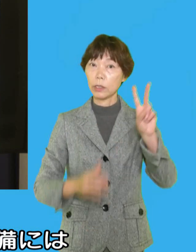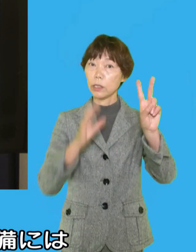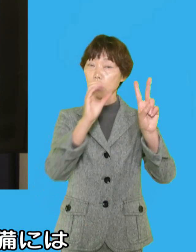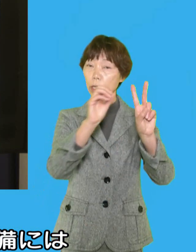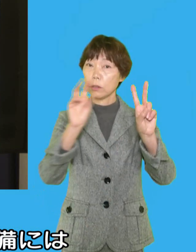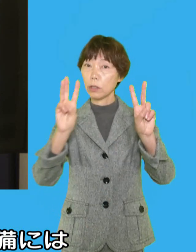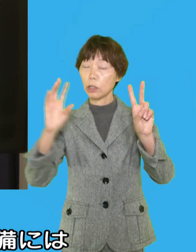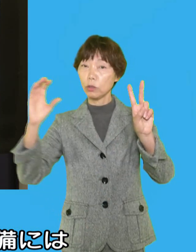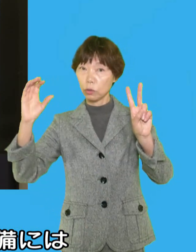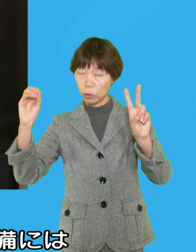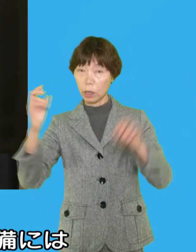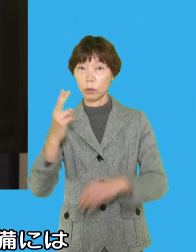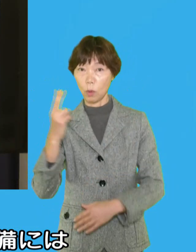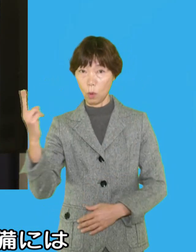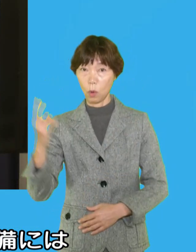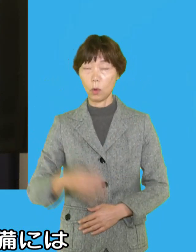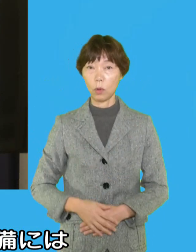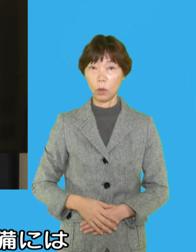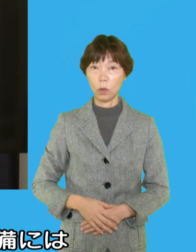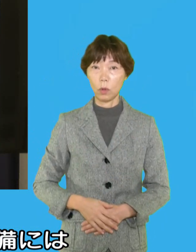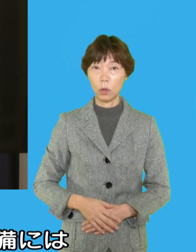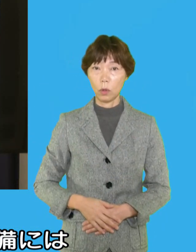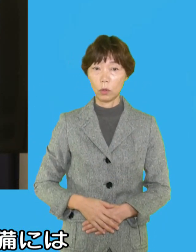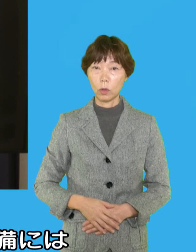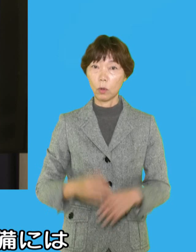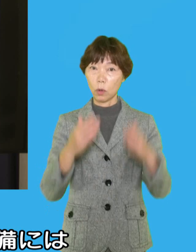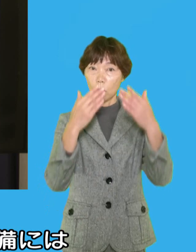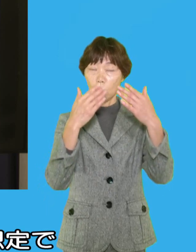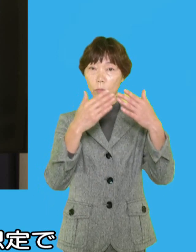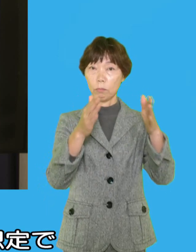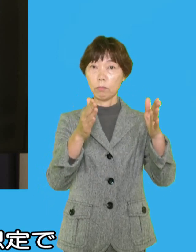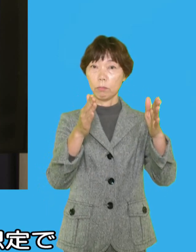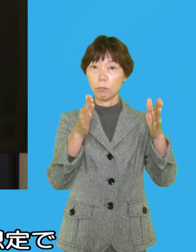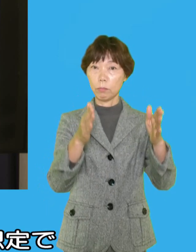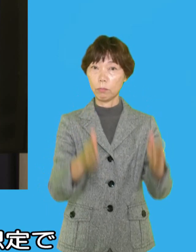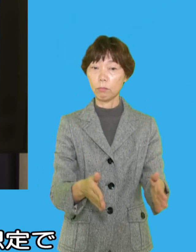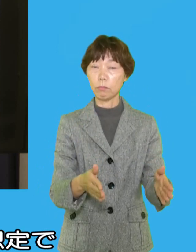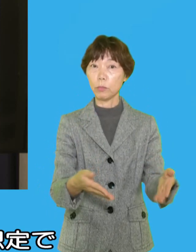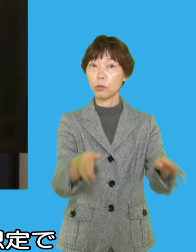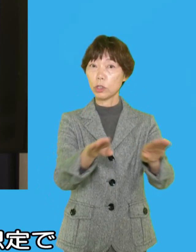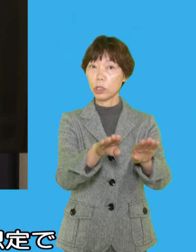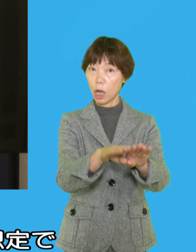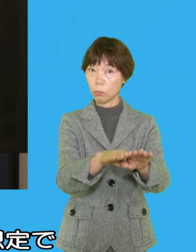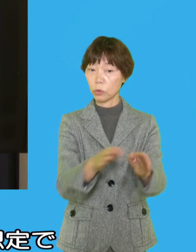度の、堺ミュージアム等の整備にはどれぐらいの規模の、